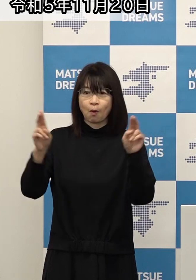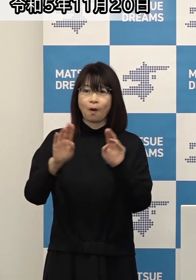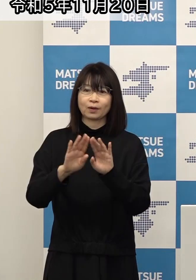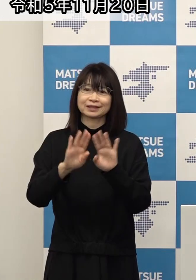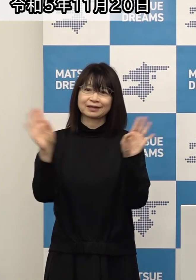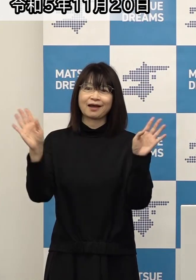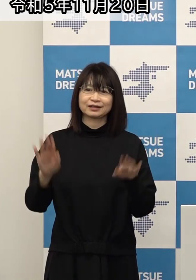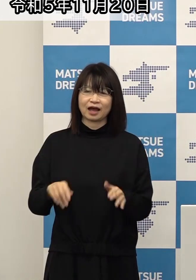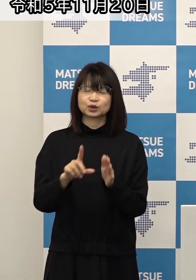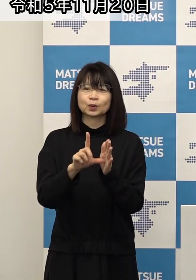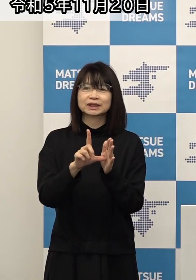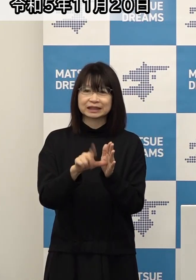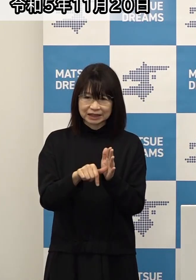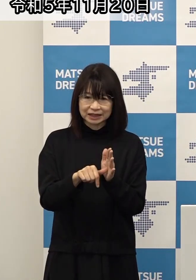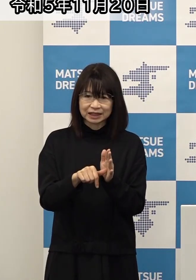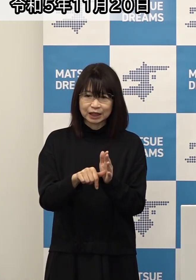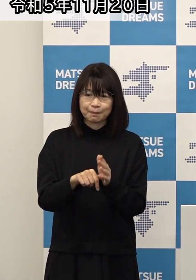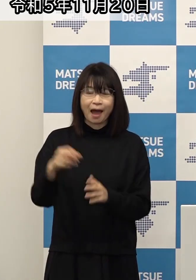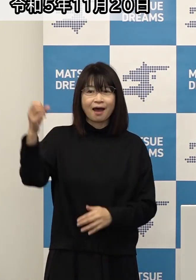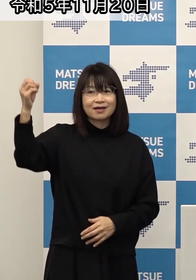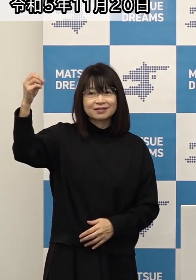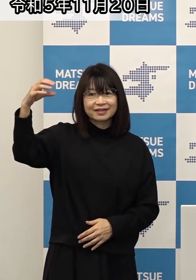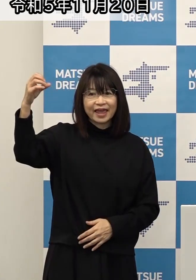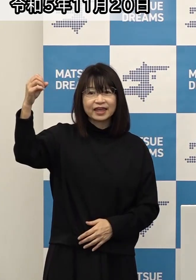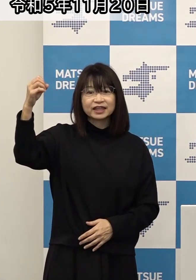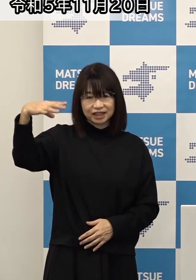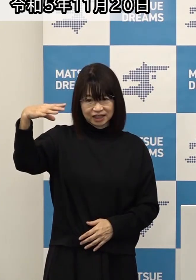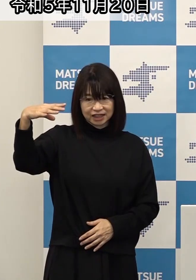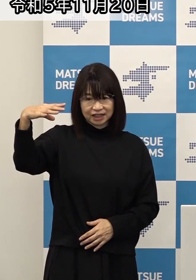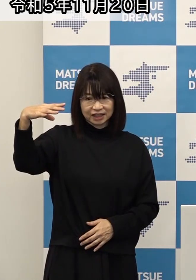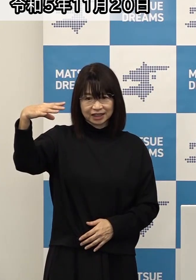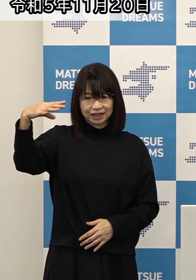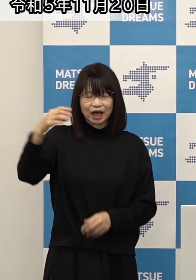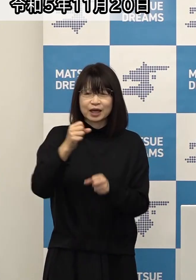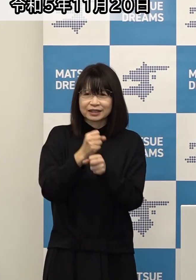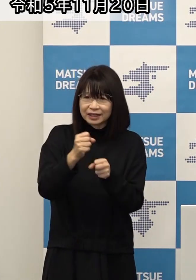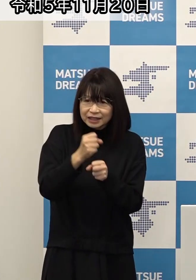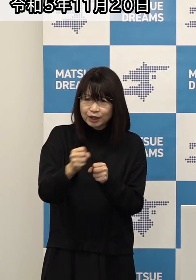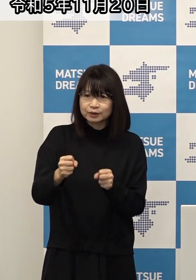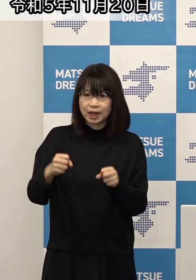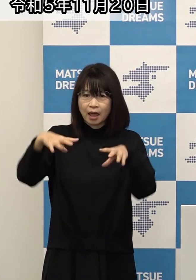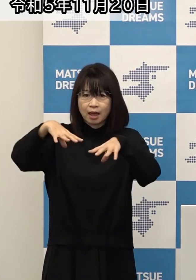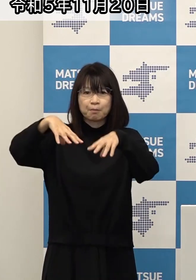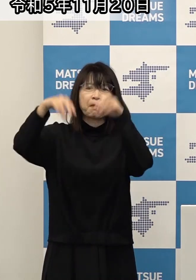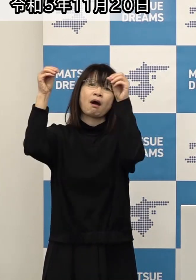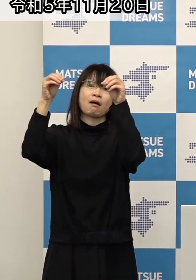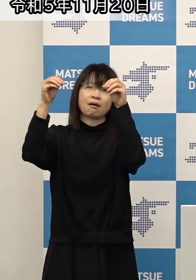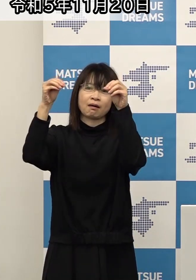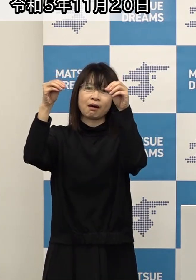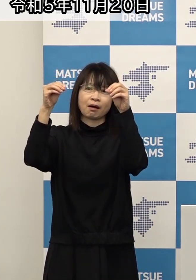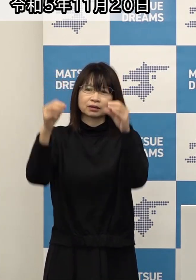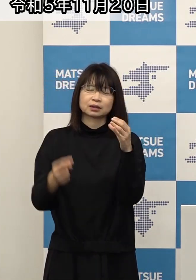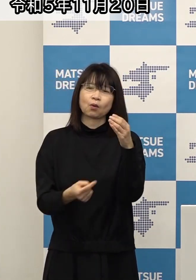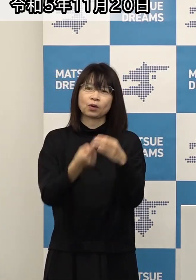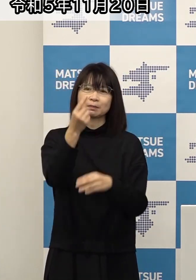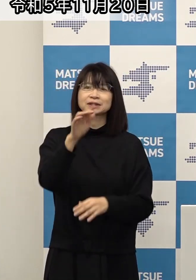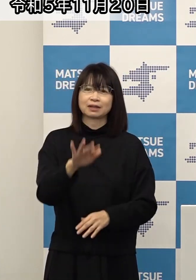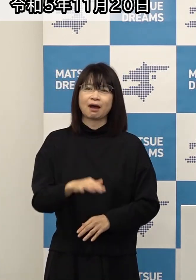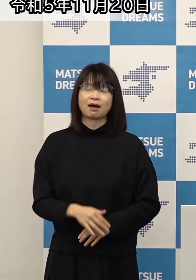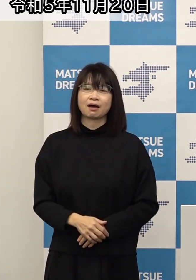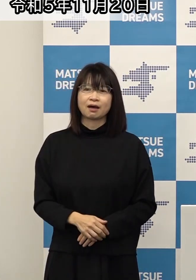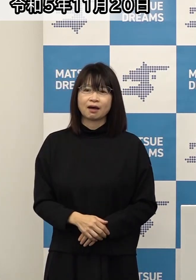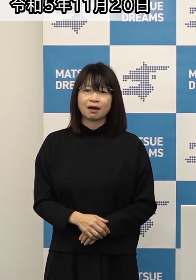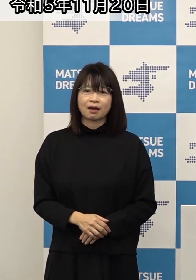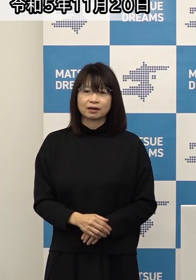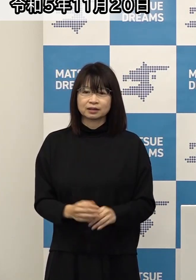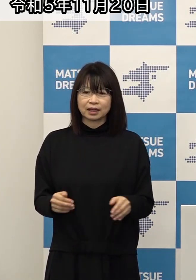が、外から電気を取ってたんですけど、それがちょっと間に合わなくて、で1回電気が落ちた、ブレーカーが落ちたというようなことがございました。で中